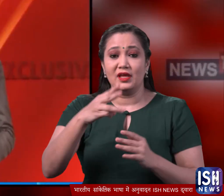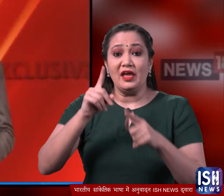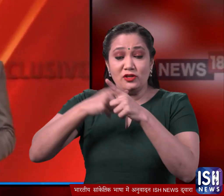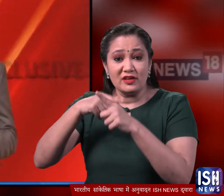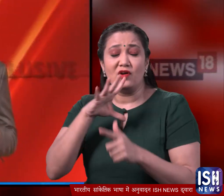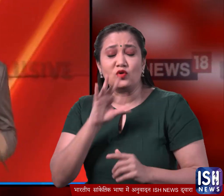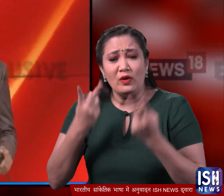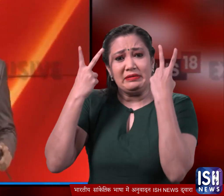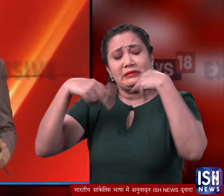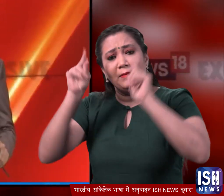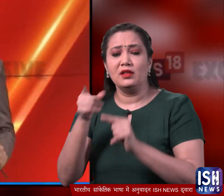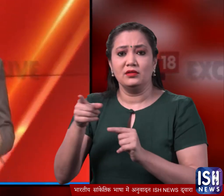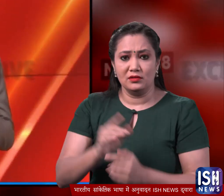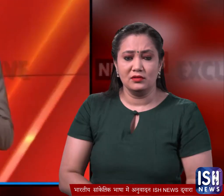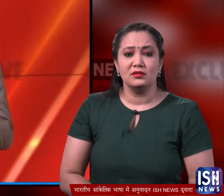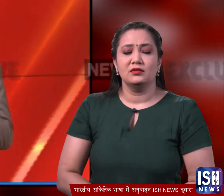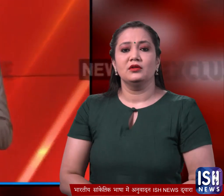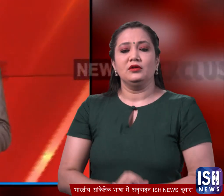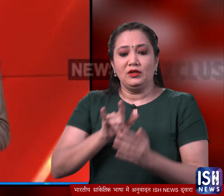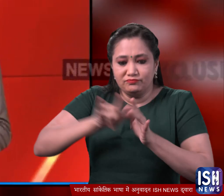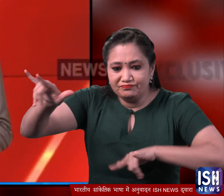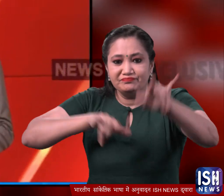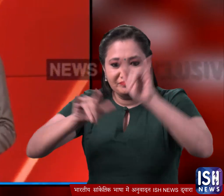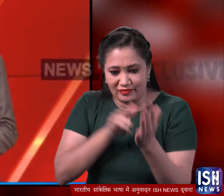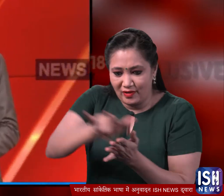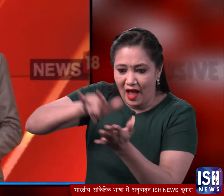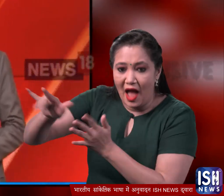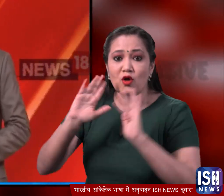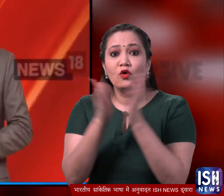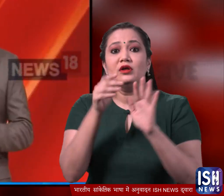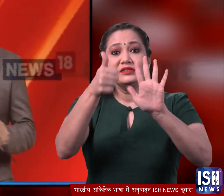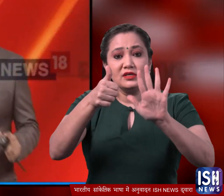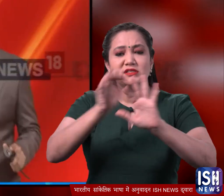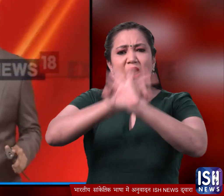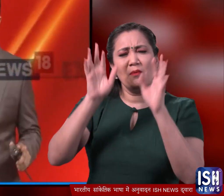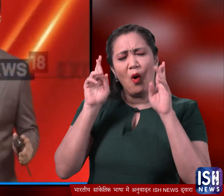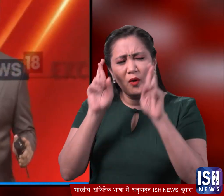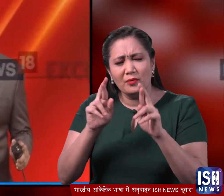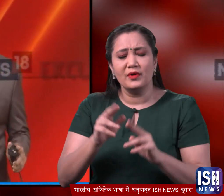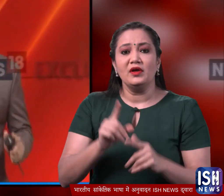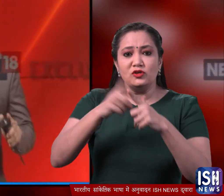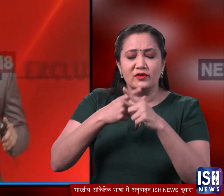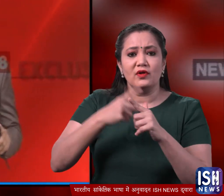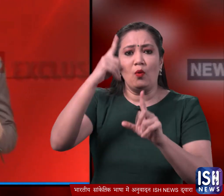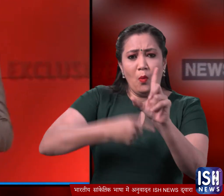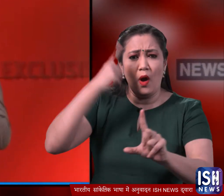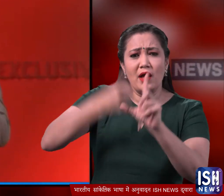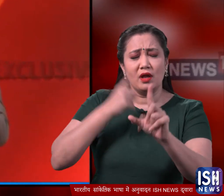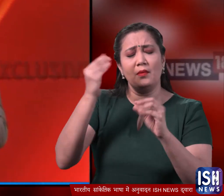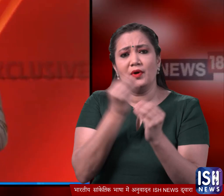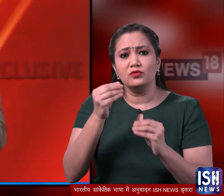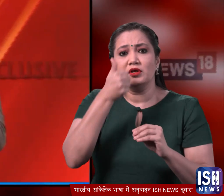रनवे के मामले में इससे दुगनी क्षमता का होगा। और जब इस एयरपोर्ट के सभी 6 रनवे तैयार हो जाएंगे तब अंदाजा लगाया जा रहा है कि जेवर एयरपोर्ट से हर साल कम से